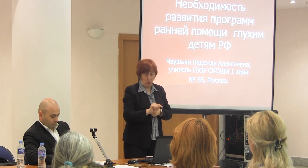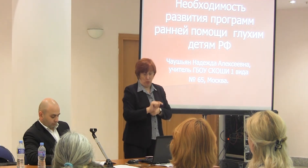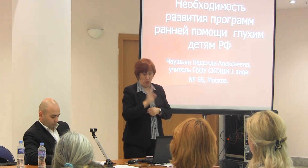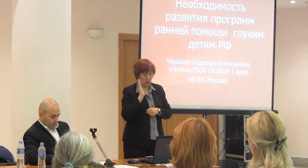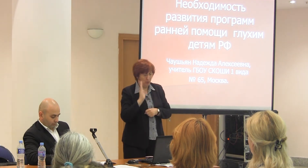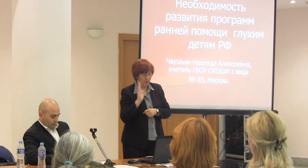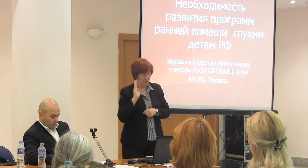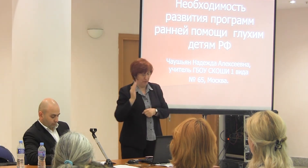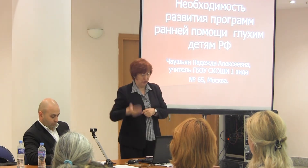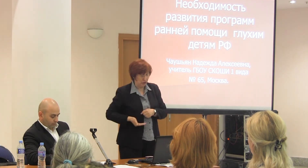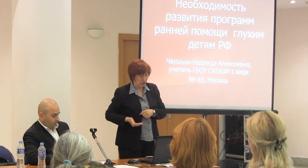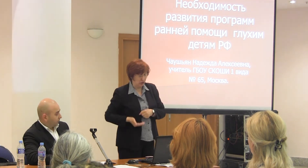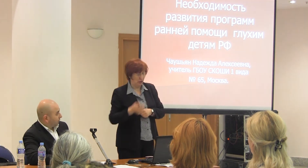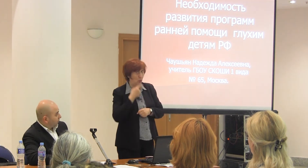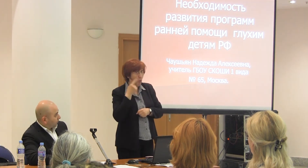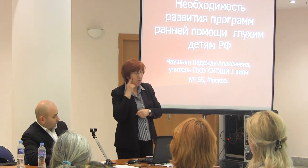главную проблему.